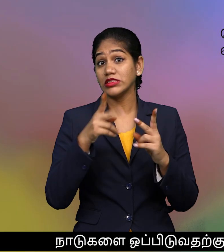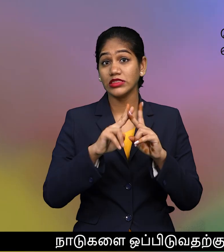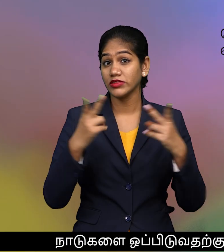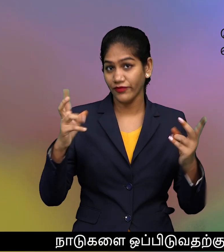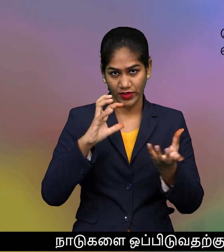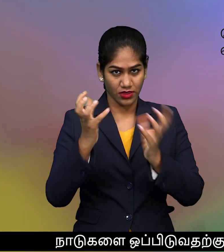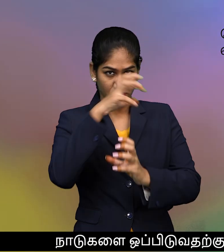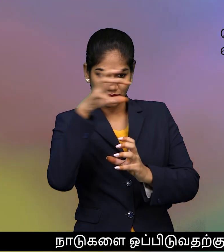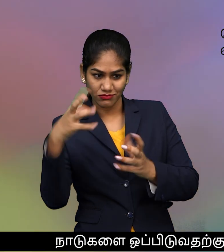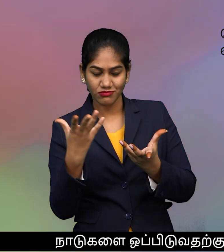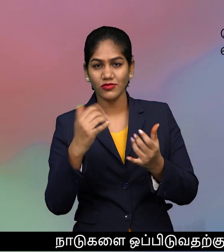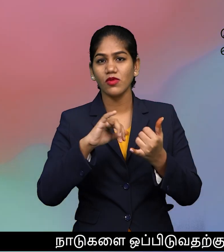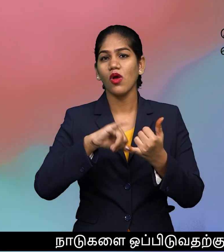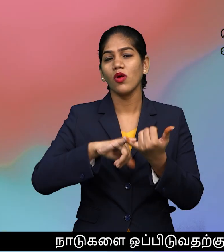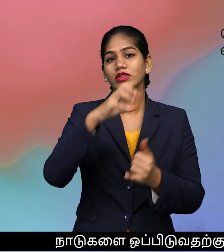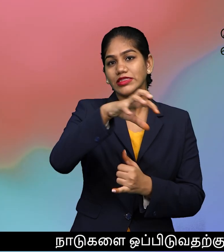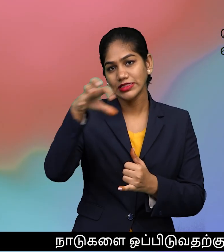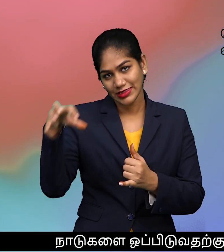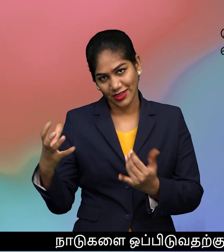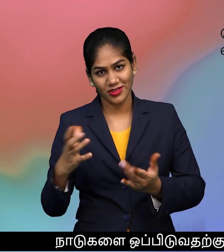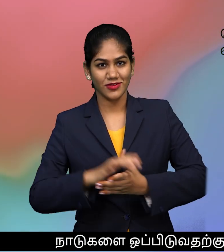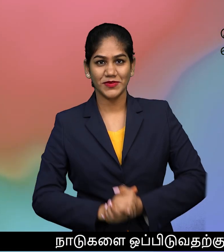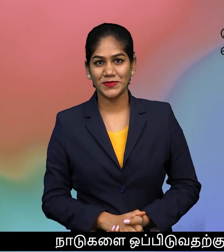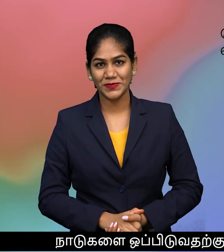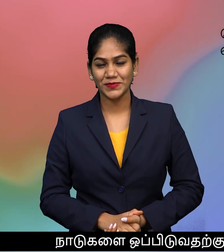நாடுகளை ஒப்பிடுவதற்கு வருமானம் ஒரு முக்கிய அம்சமாகும்.